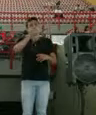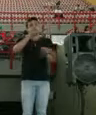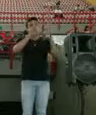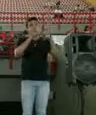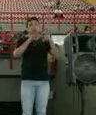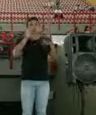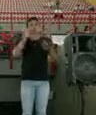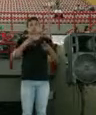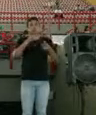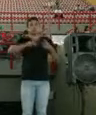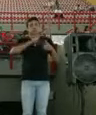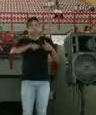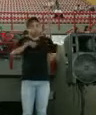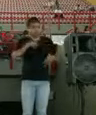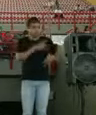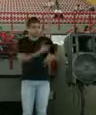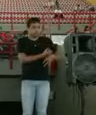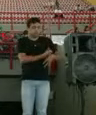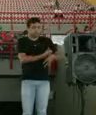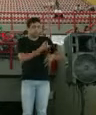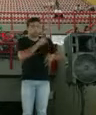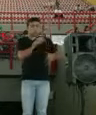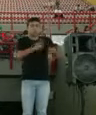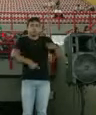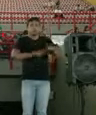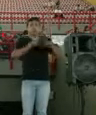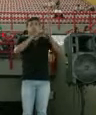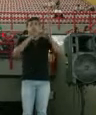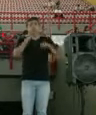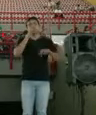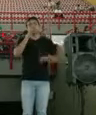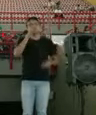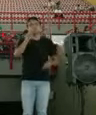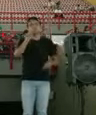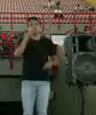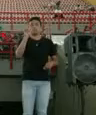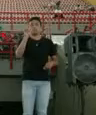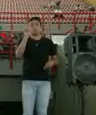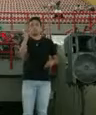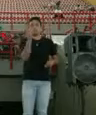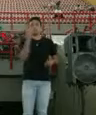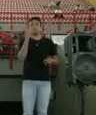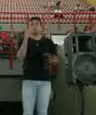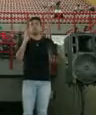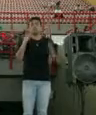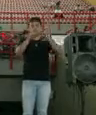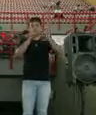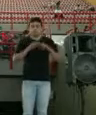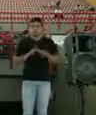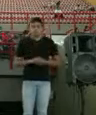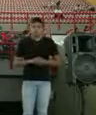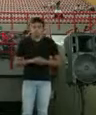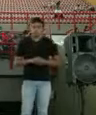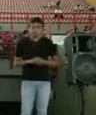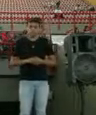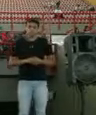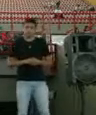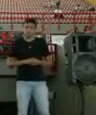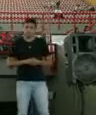inibe exatamente esse o quê? Esse ADH. Então o ADH é o hormônio o quê? Diurético. Antidiurético,